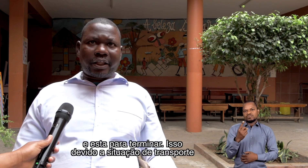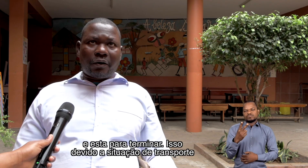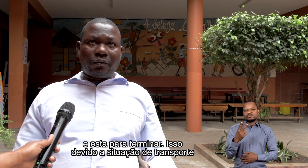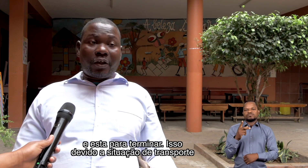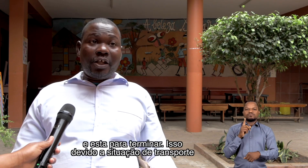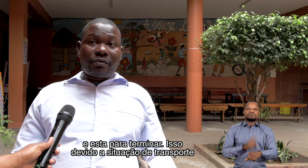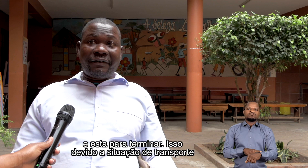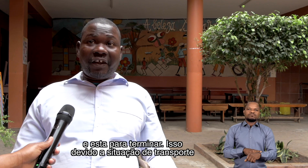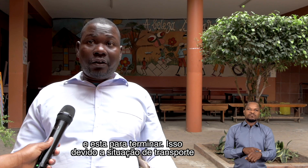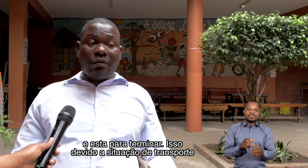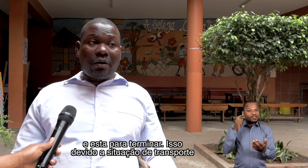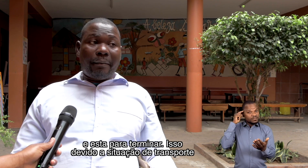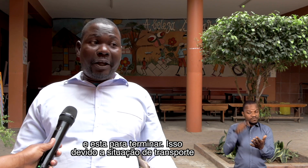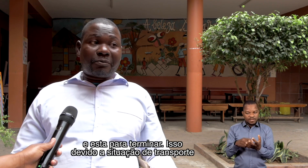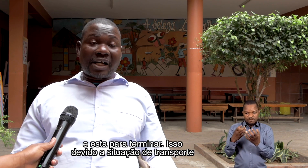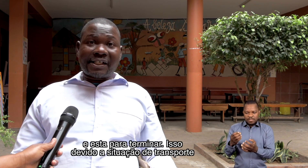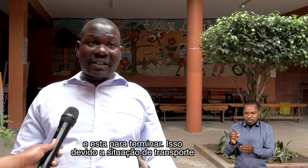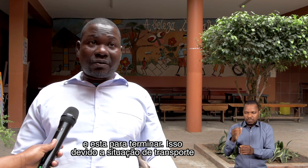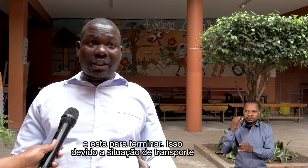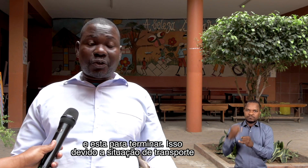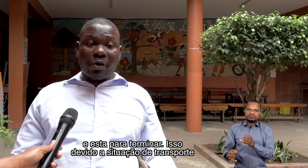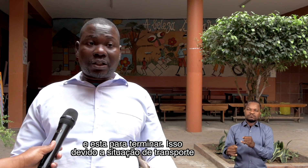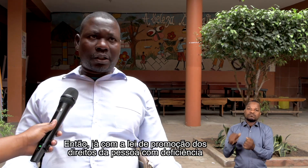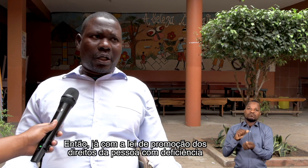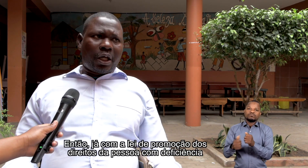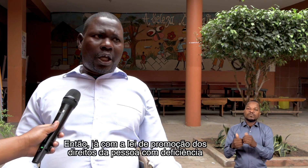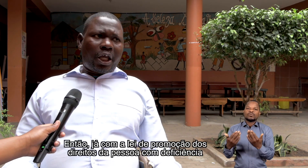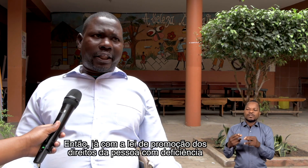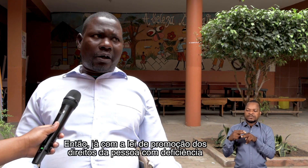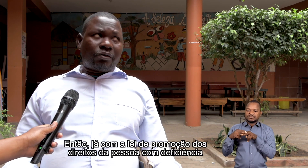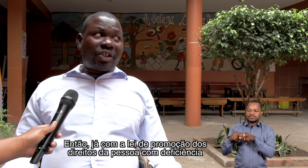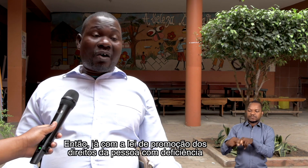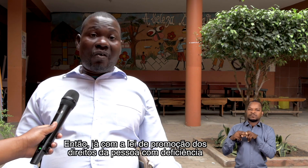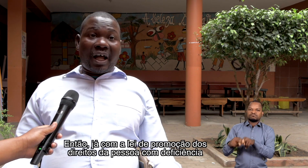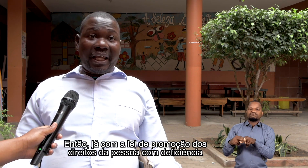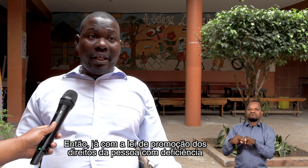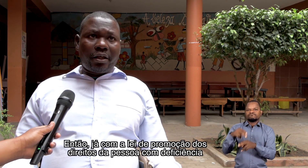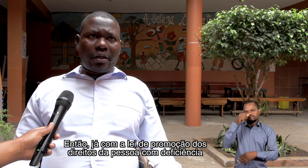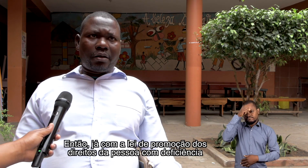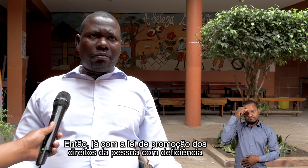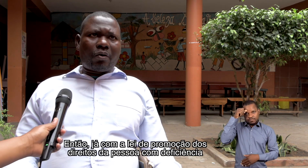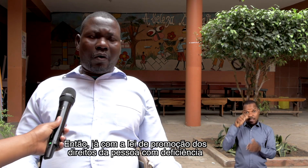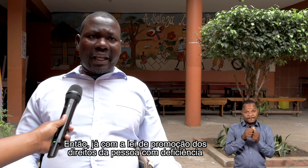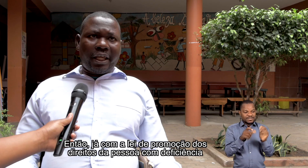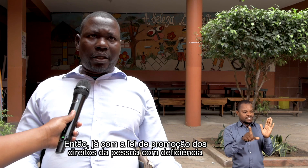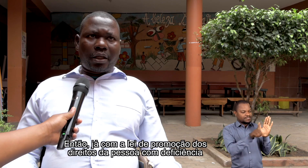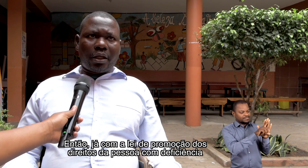Então, isso devido mesmo à situação de transporte. Então, já com a lei, com a lei que